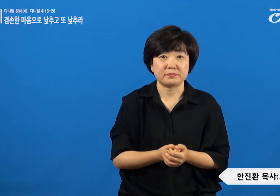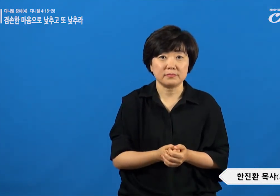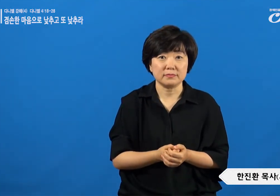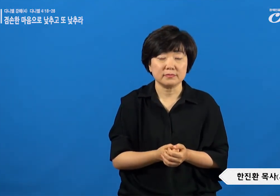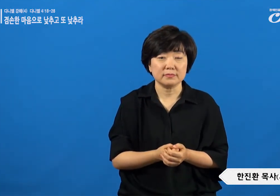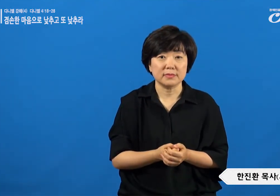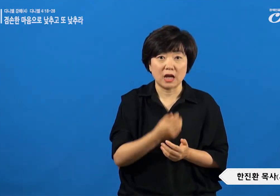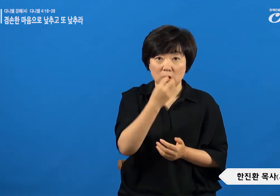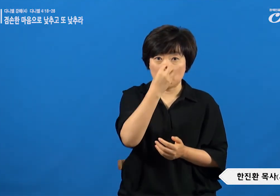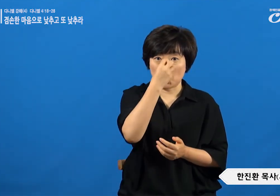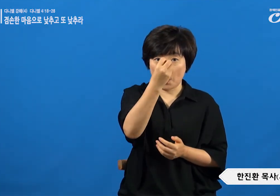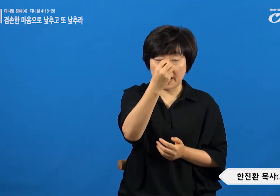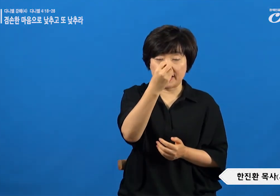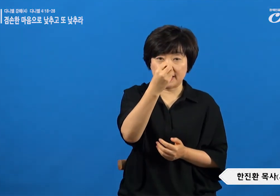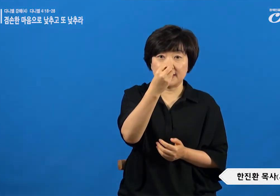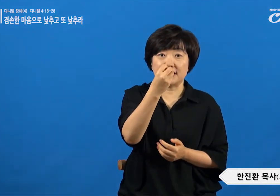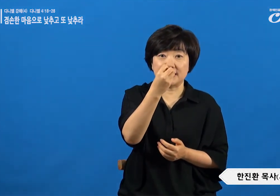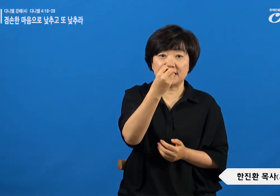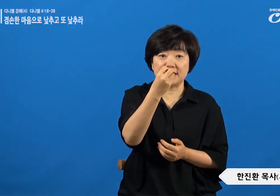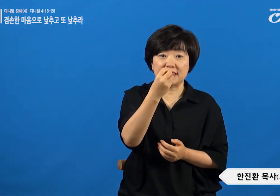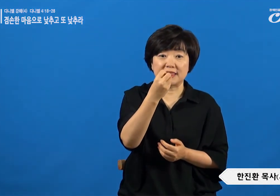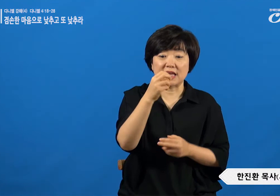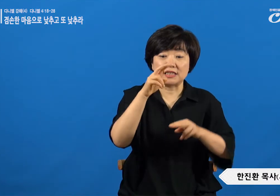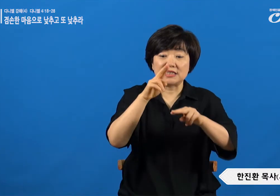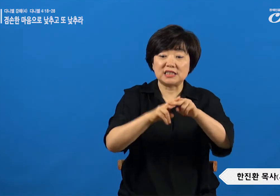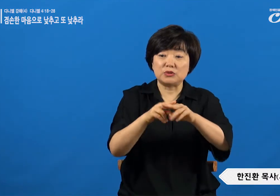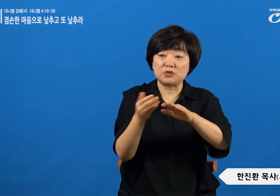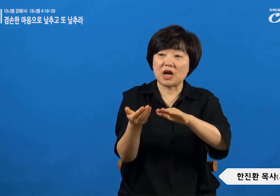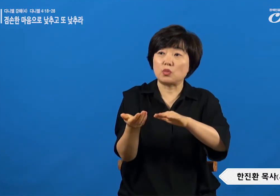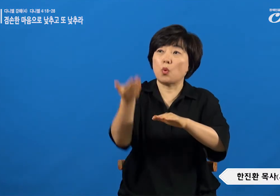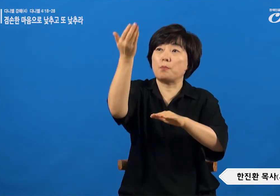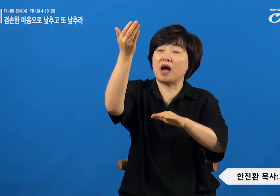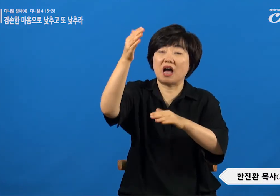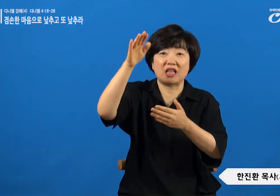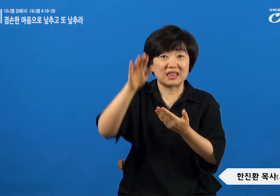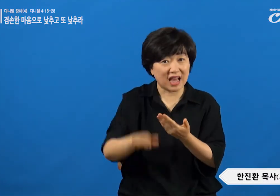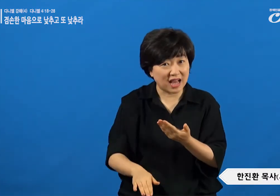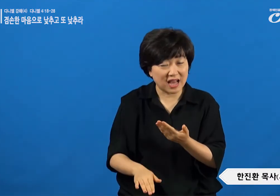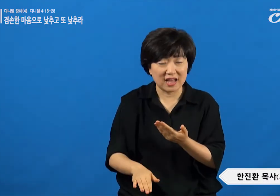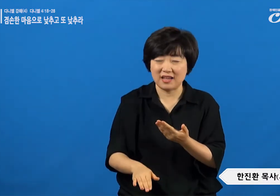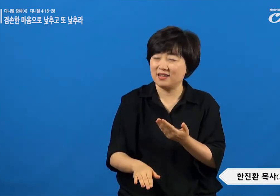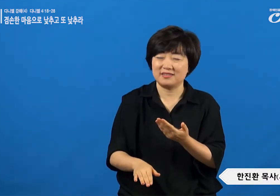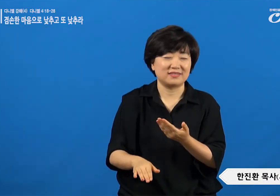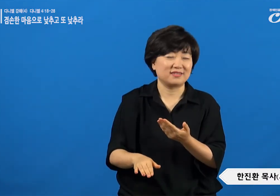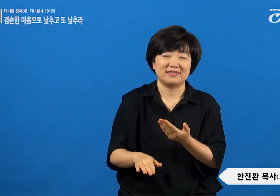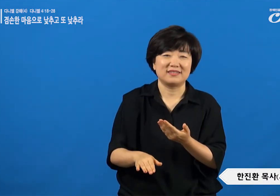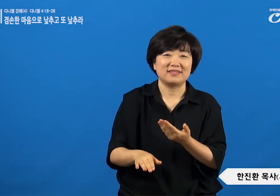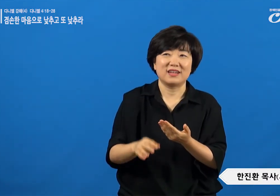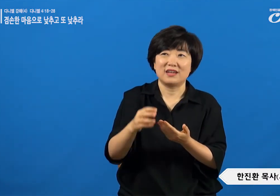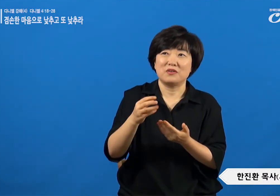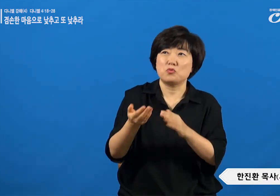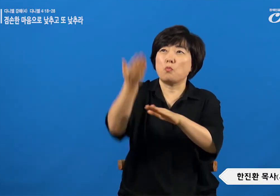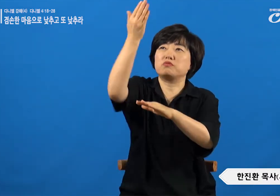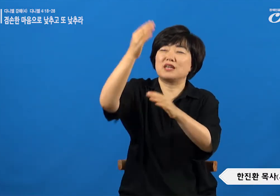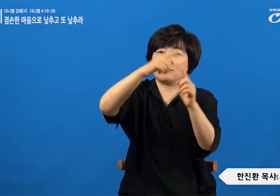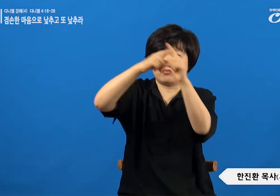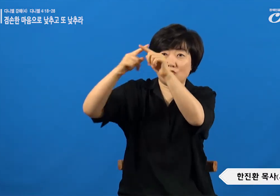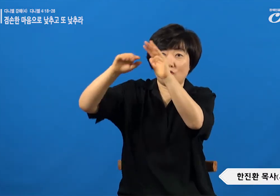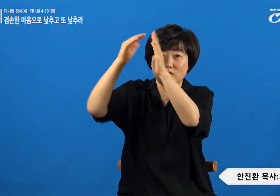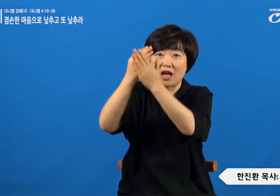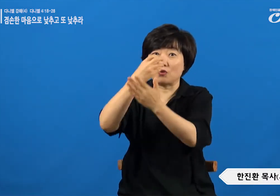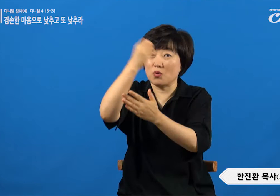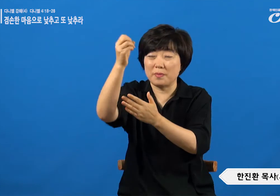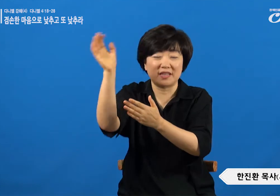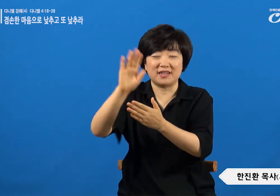그래서 교만이라는 것은 지위가 높으냐 낮으냐 그걸로 따질 수 있는 것은